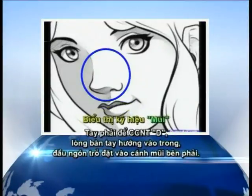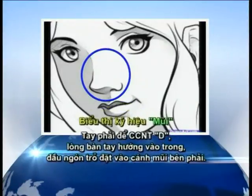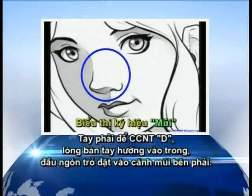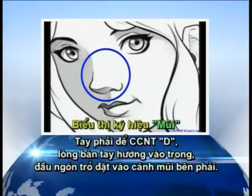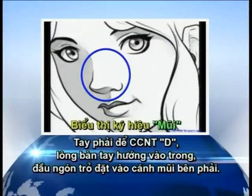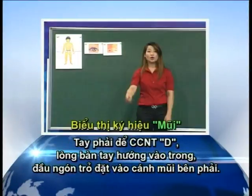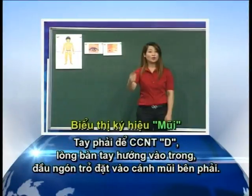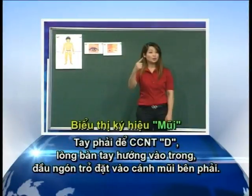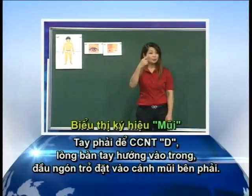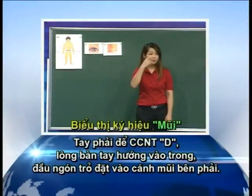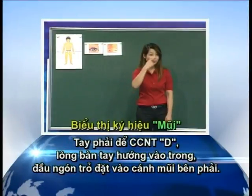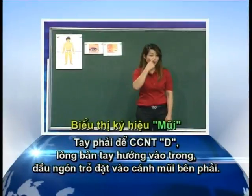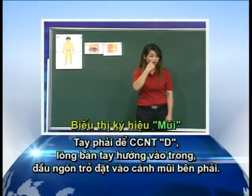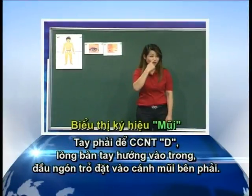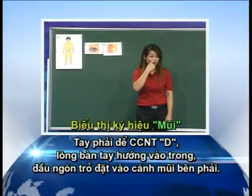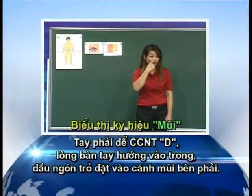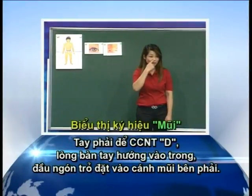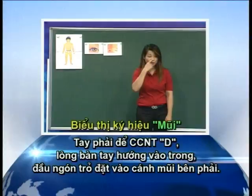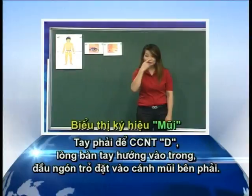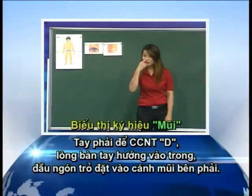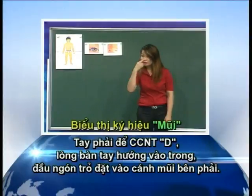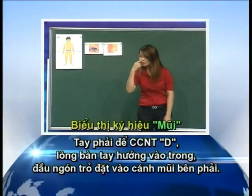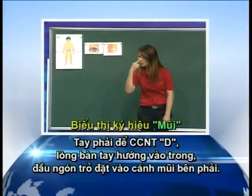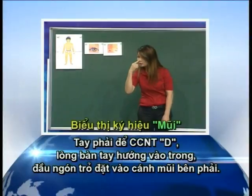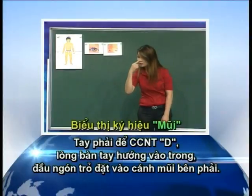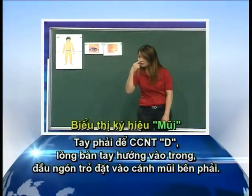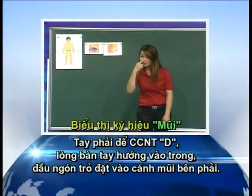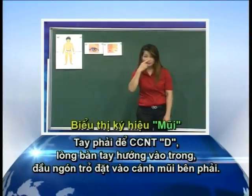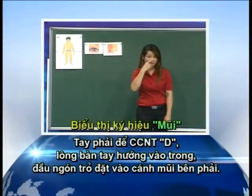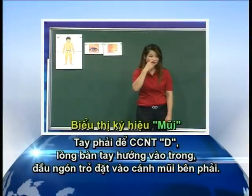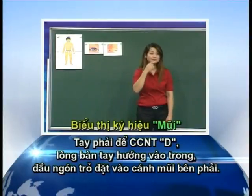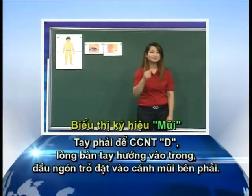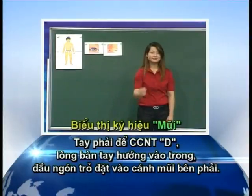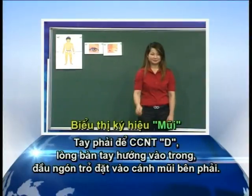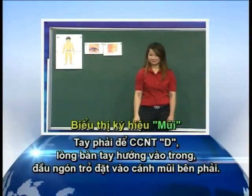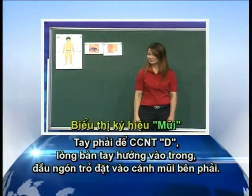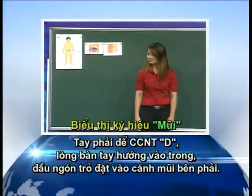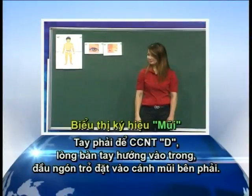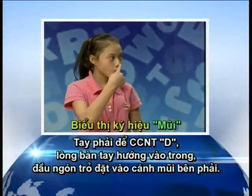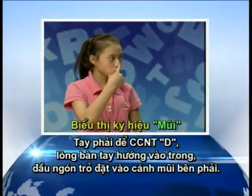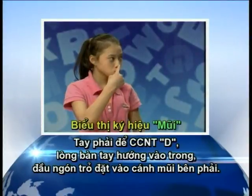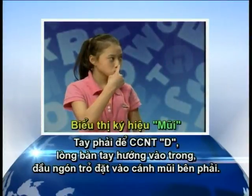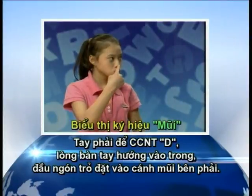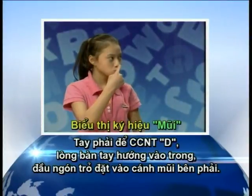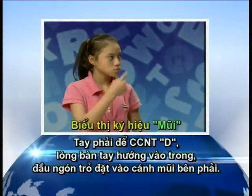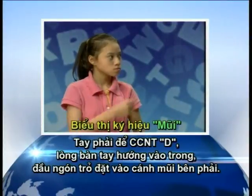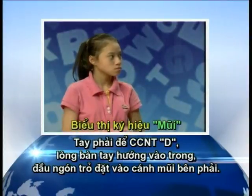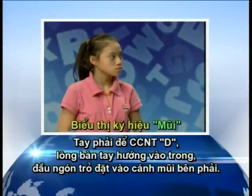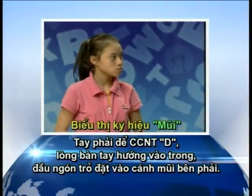Cách biểu thị ký hiệu mũi Tay phải để trước cái ngón tay theo hình chữ G Lòng bàn tay hướng vào trong Đầu ngón trỏ đặt vào